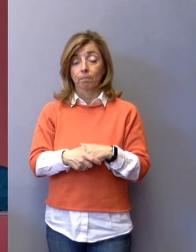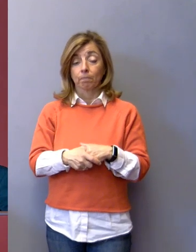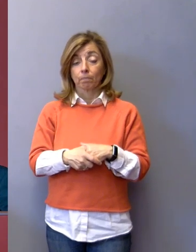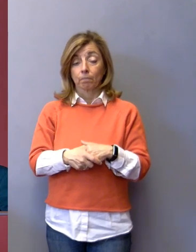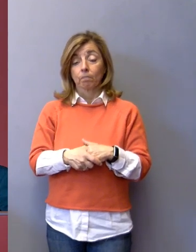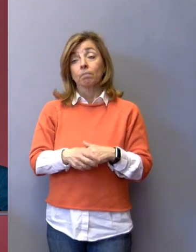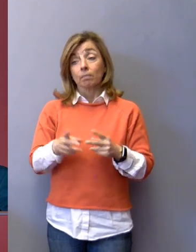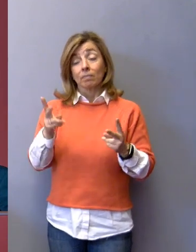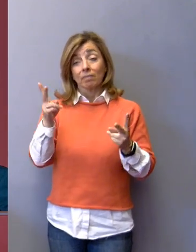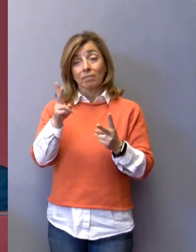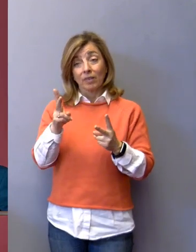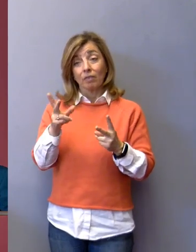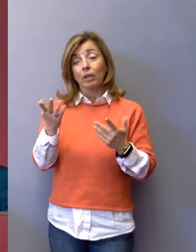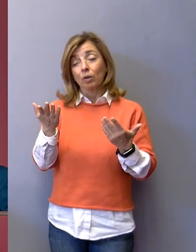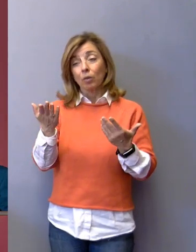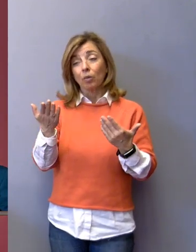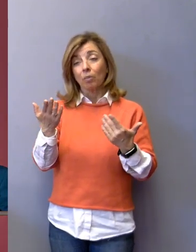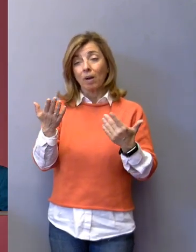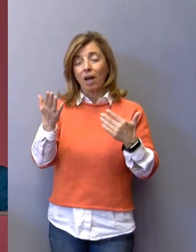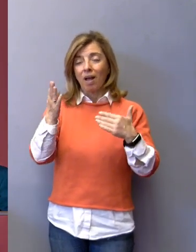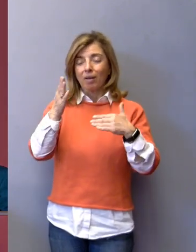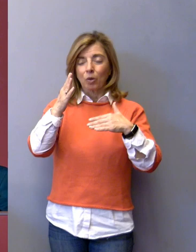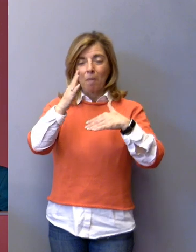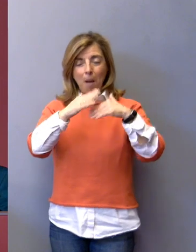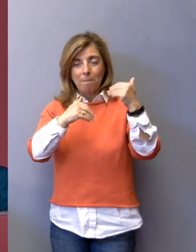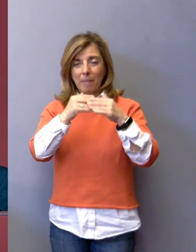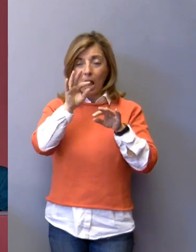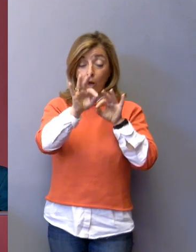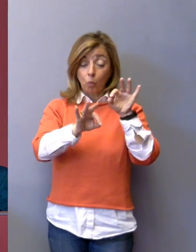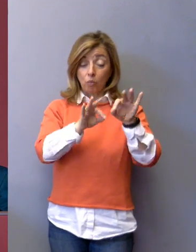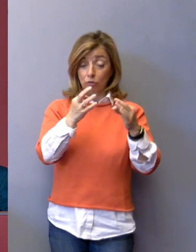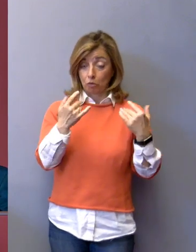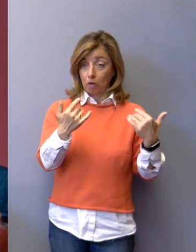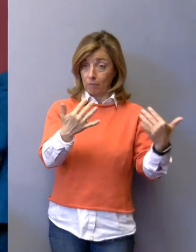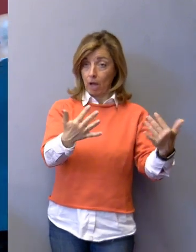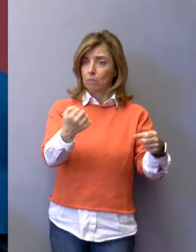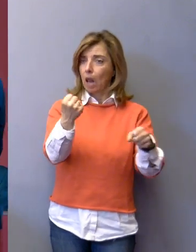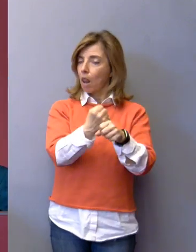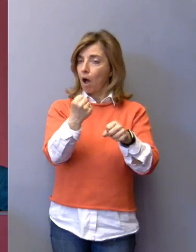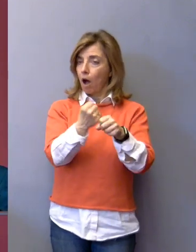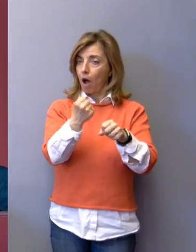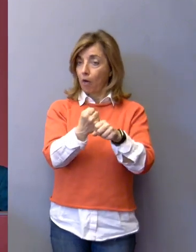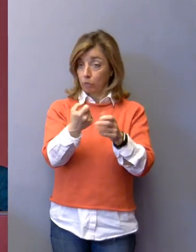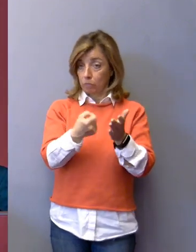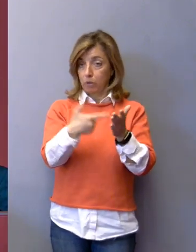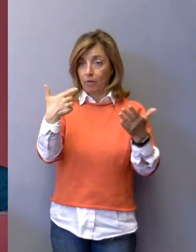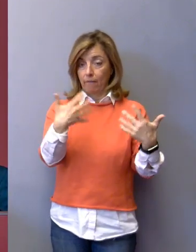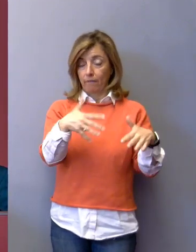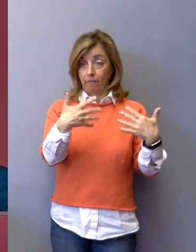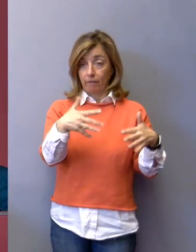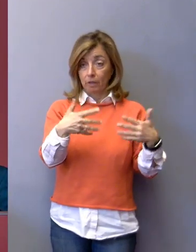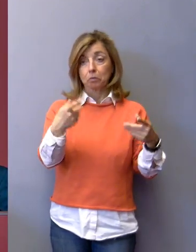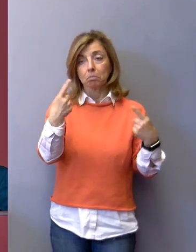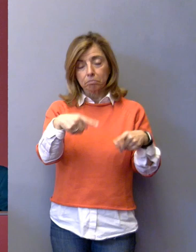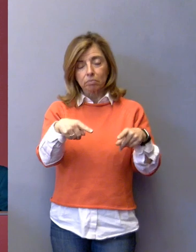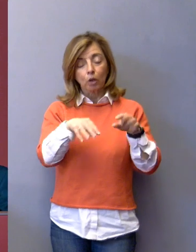per quanto riguarda la parte manutentiva a verde sono stati fatti dei lavori importanti Infatti credo che livello manutentino sia